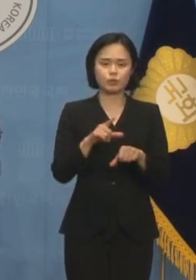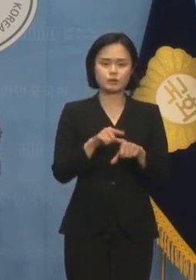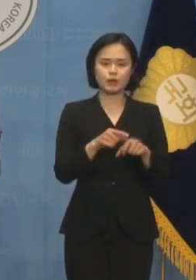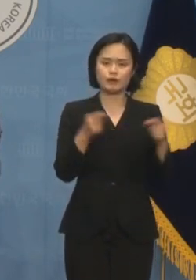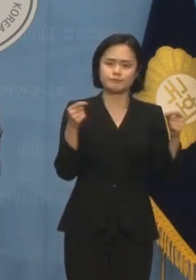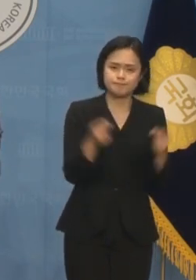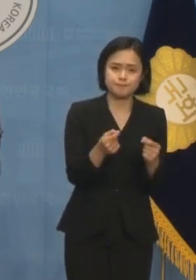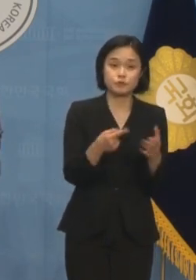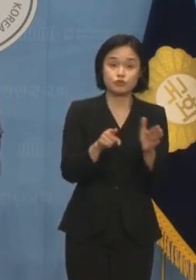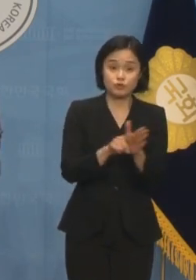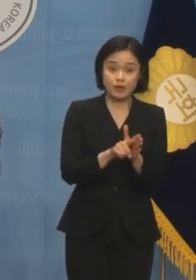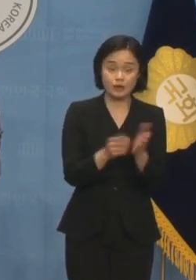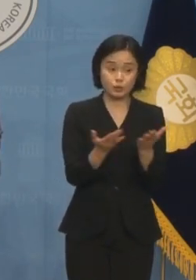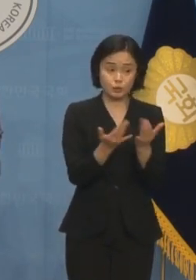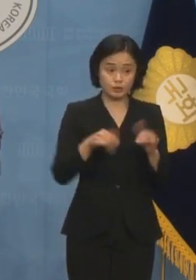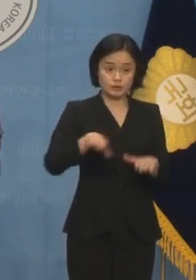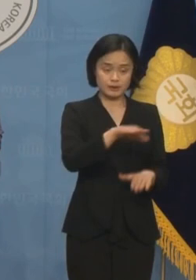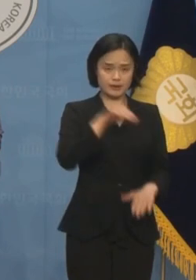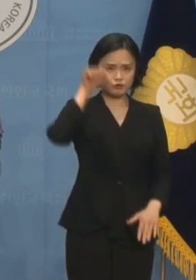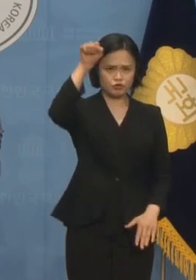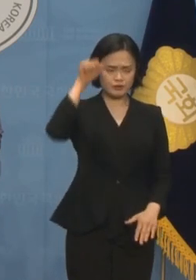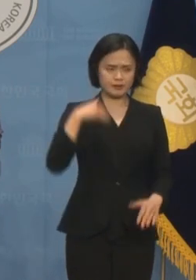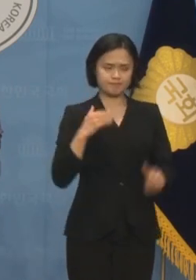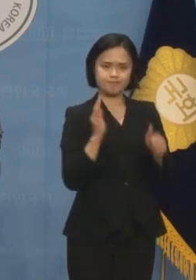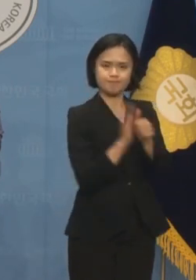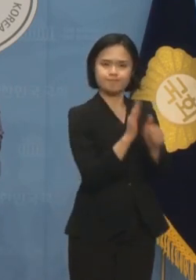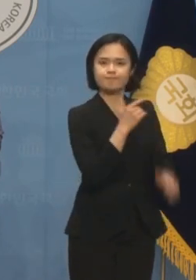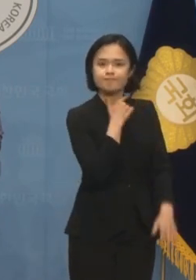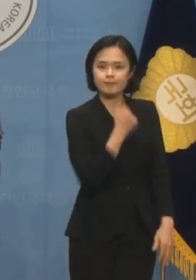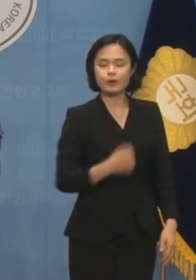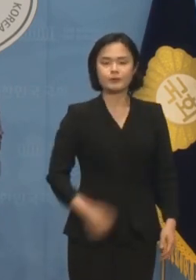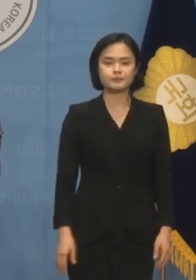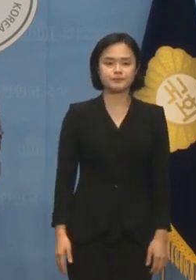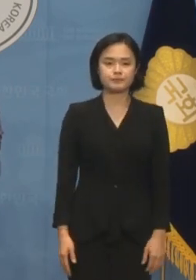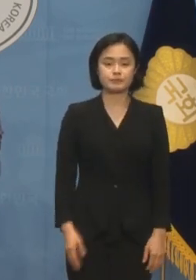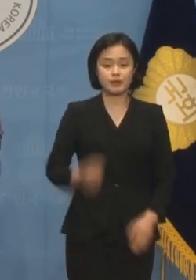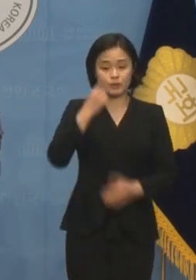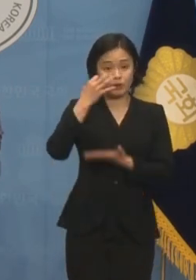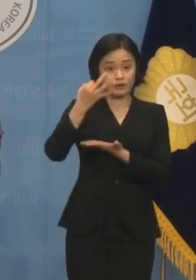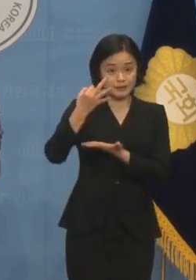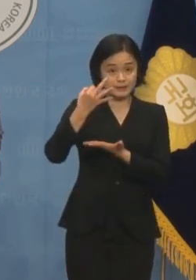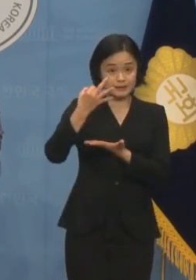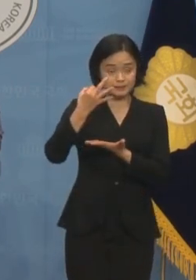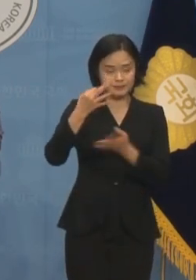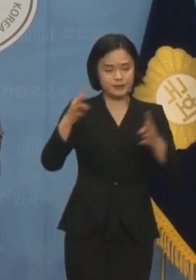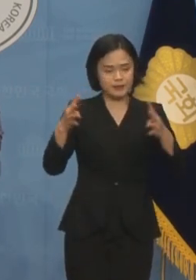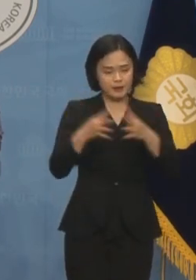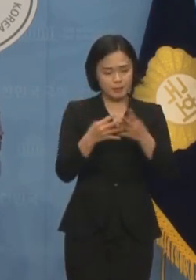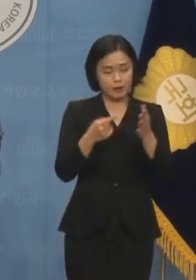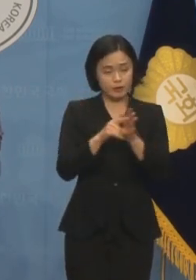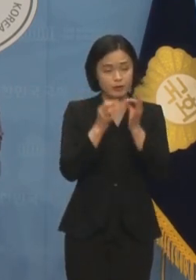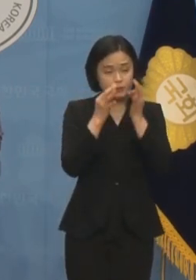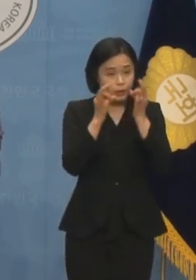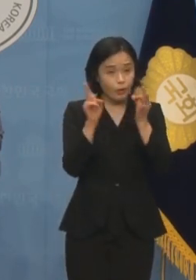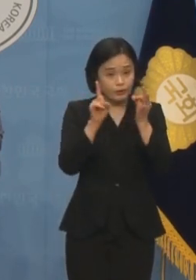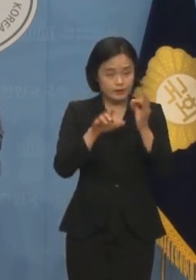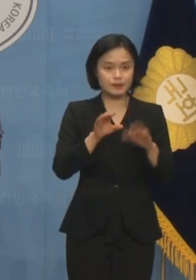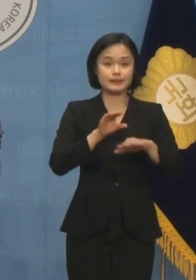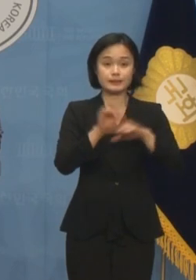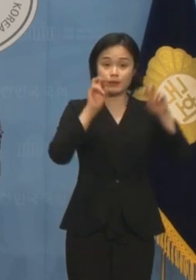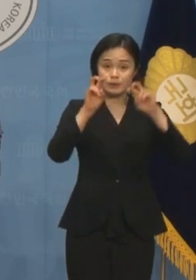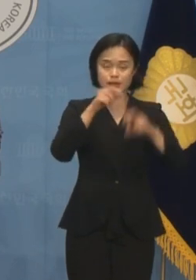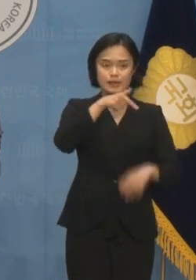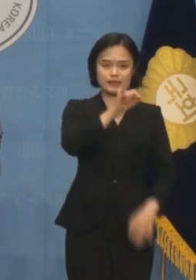노동자들의 투쟁을 적극적으로 지지합니다. 임금 및 단체 협약을 앞두고 있는 기아차와 현대차 노동조합에서